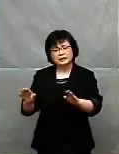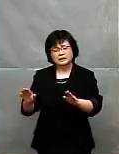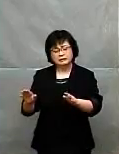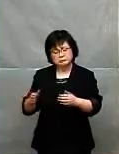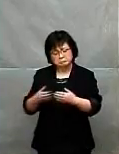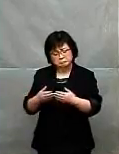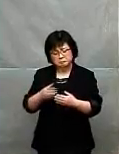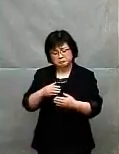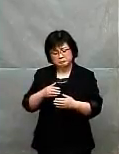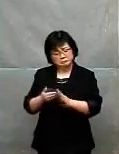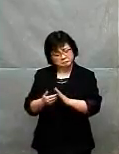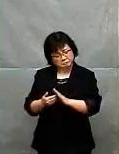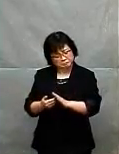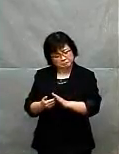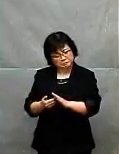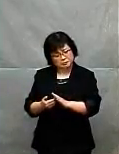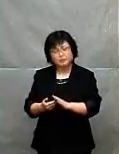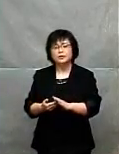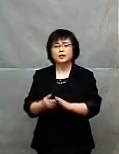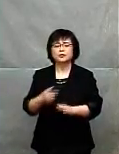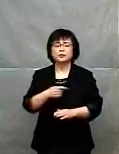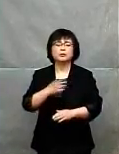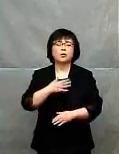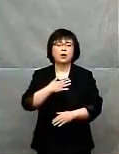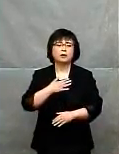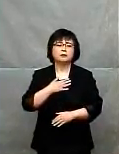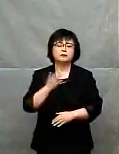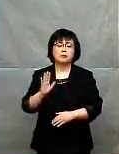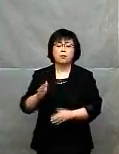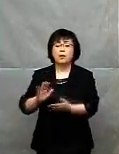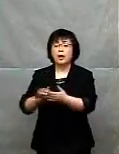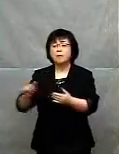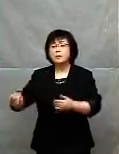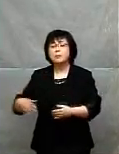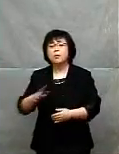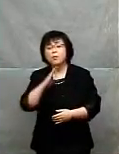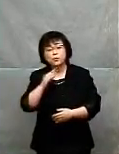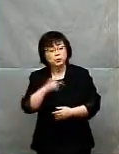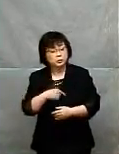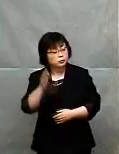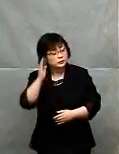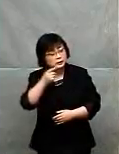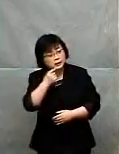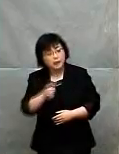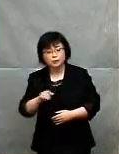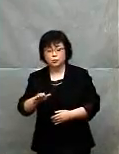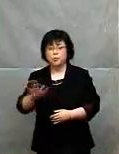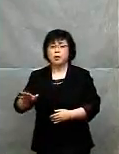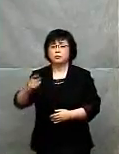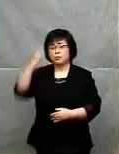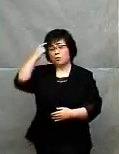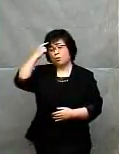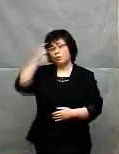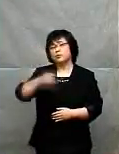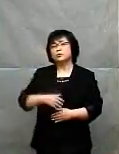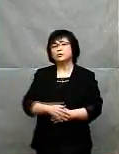ませんけれども、県民にとっても 各県のです、ね、本音を聞きたい部分もあると思うんですね。それをろ過したような、